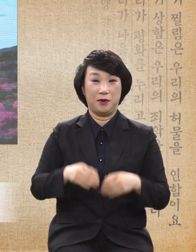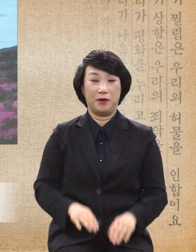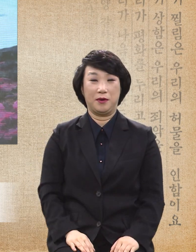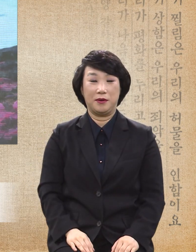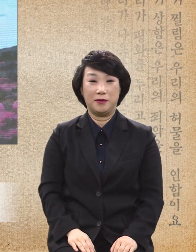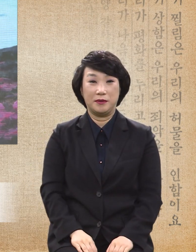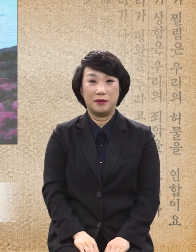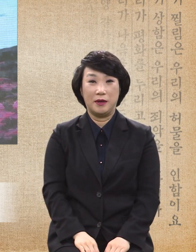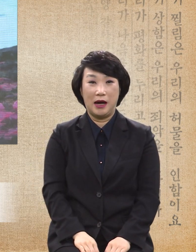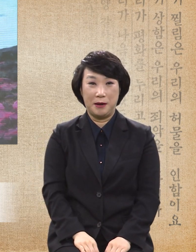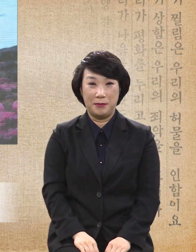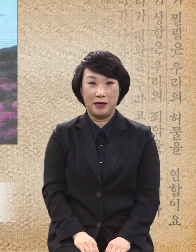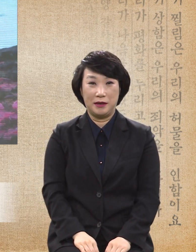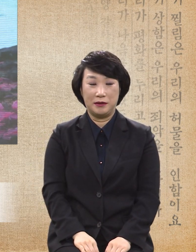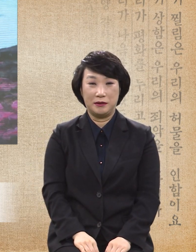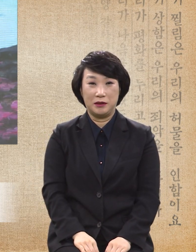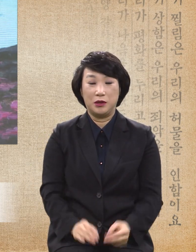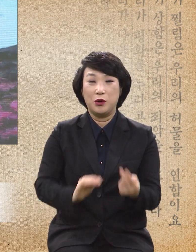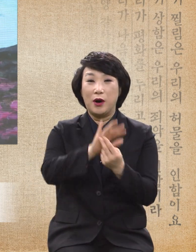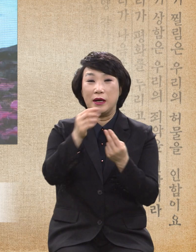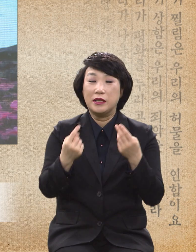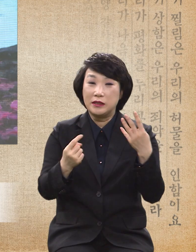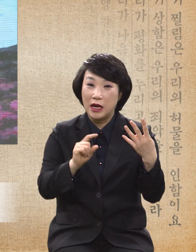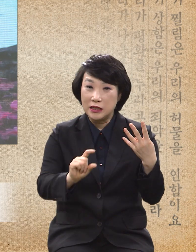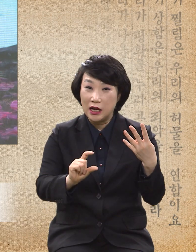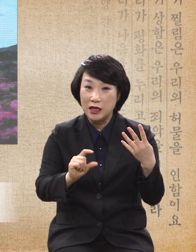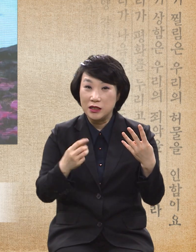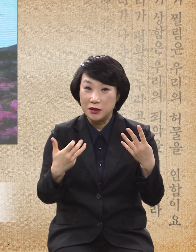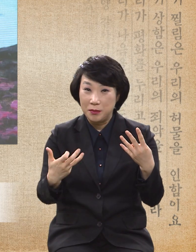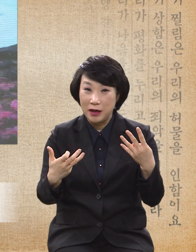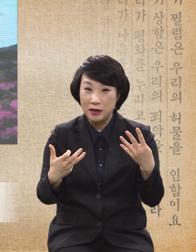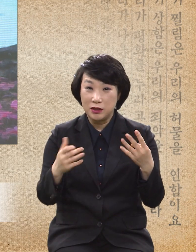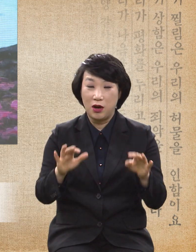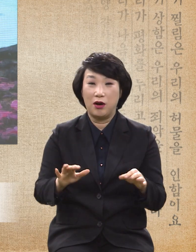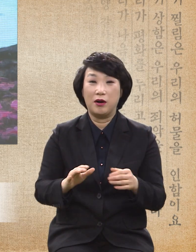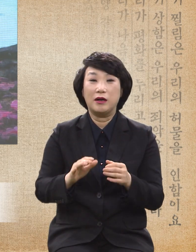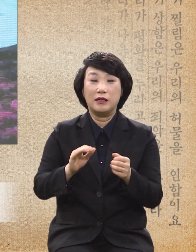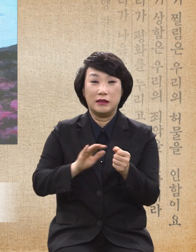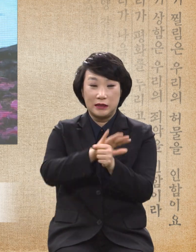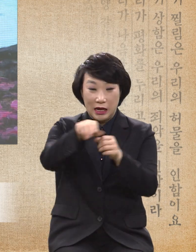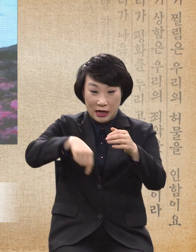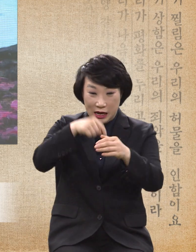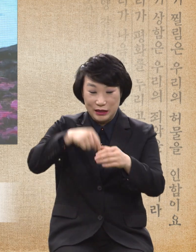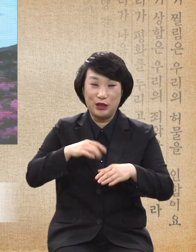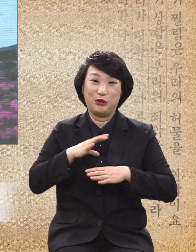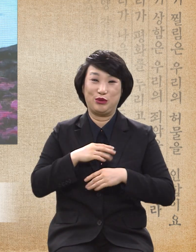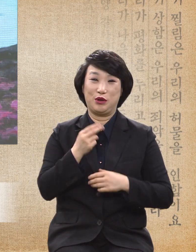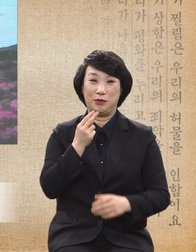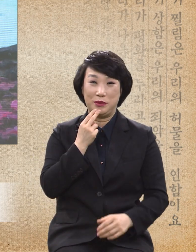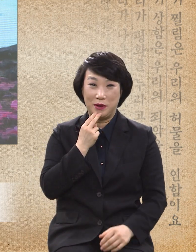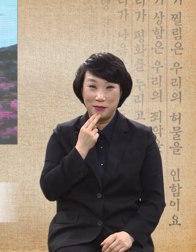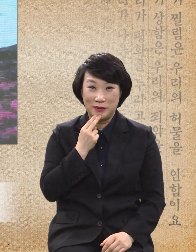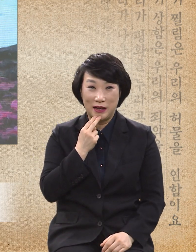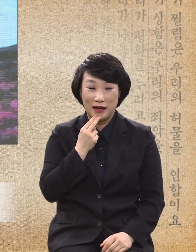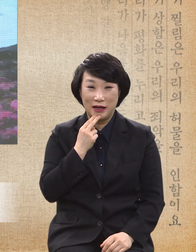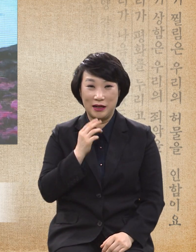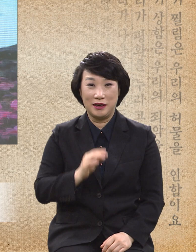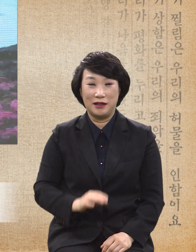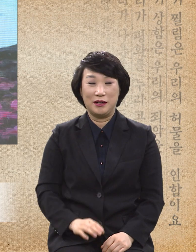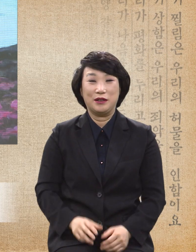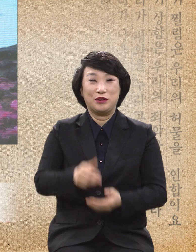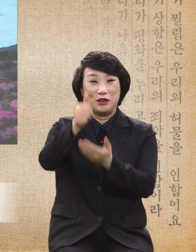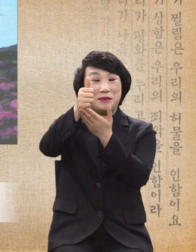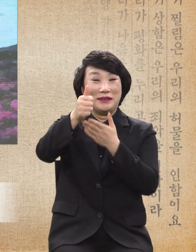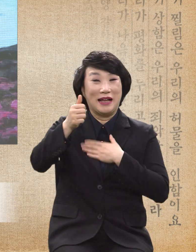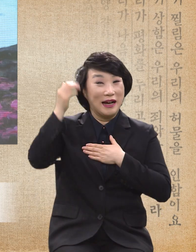그 말입니다. 요한일서 4장 18절에 사랑 안에는 두려움이 없고